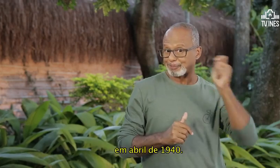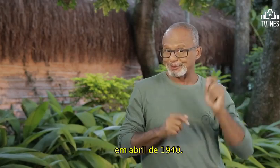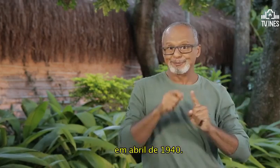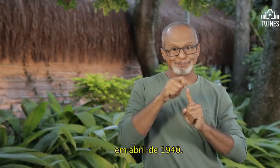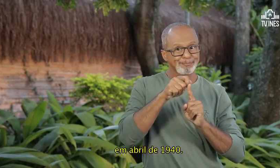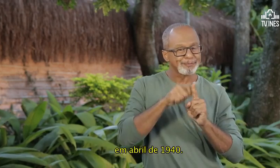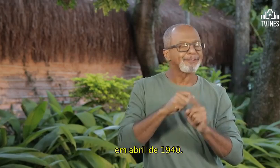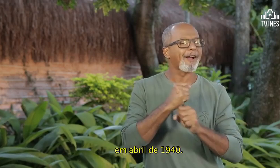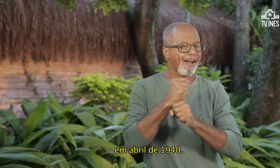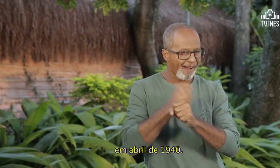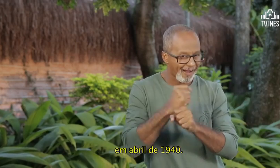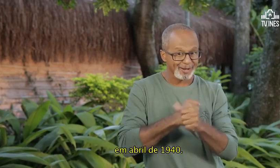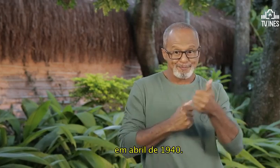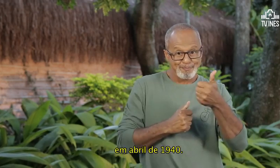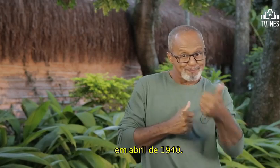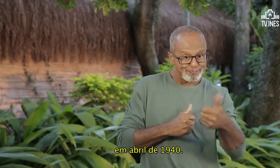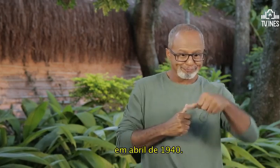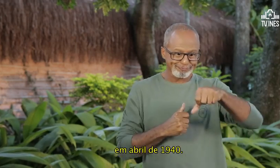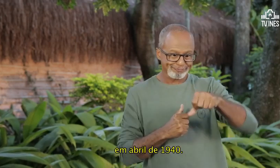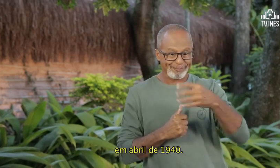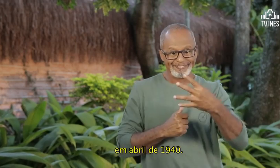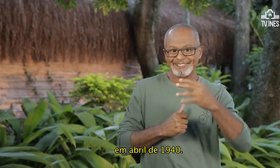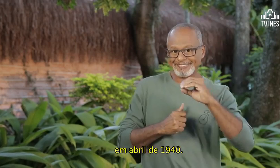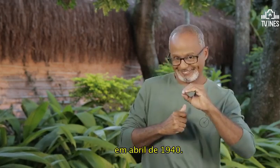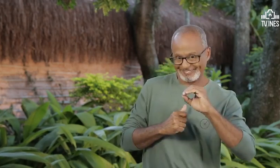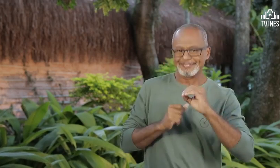em abril de 1940.